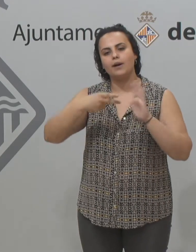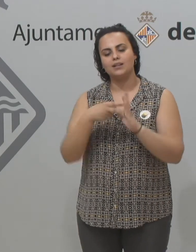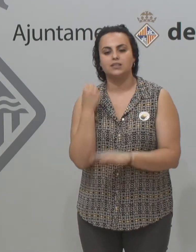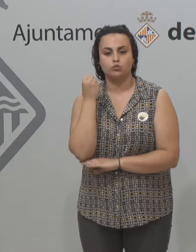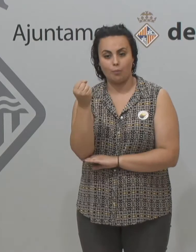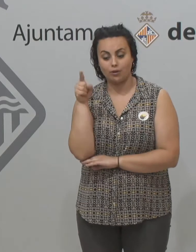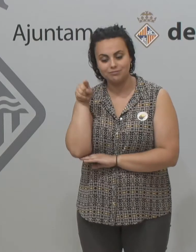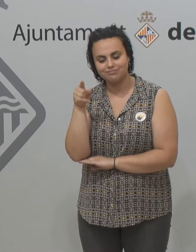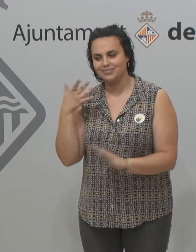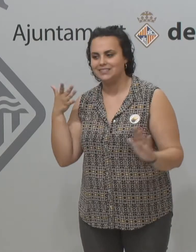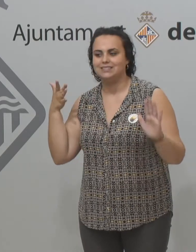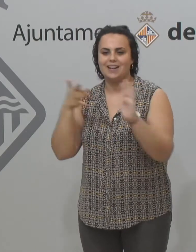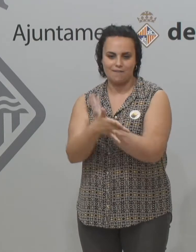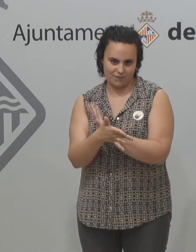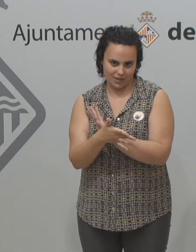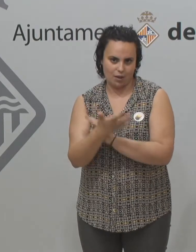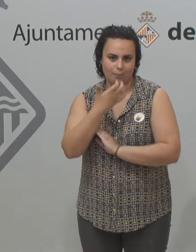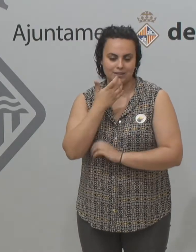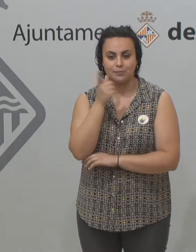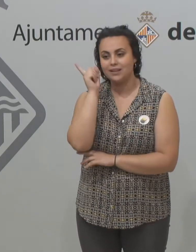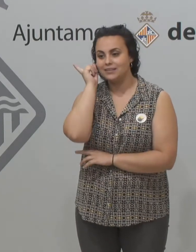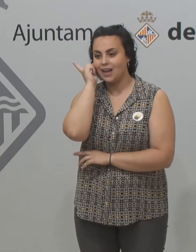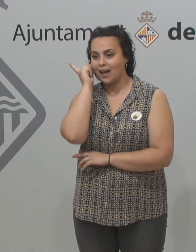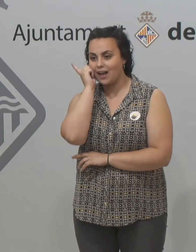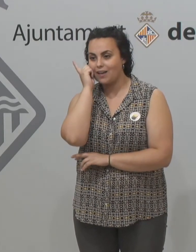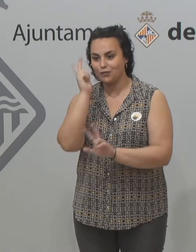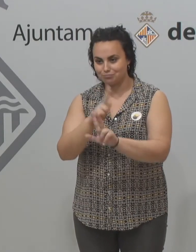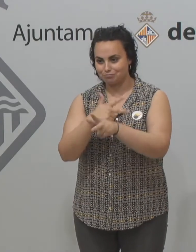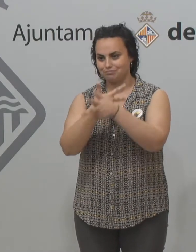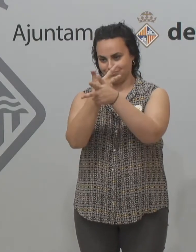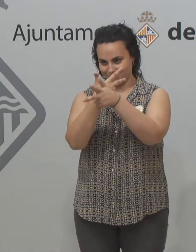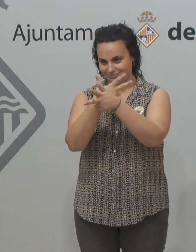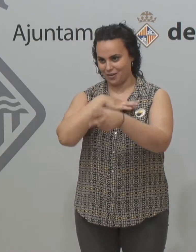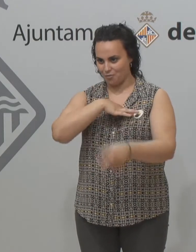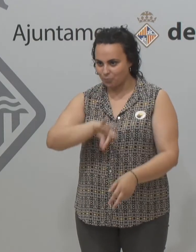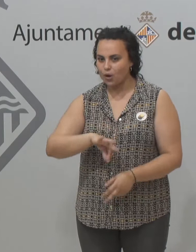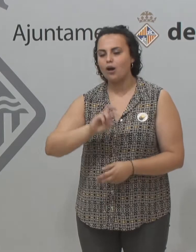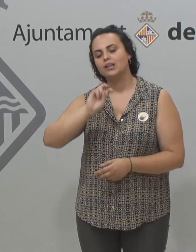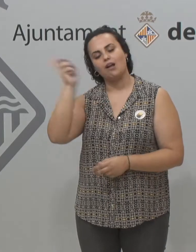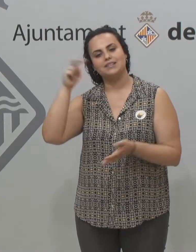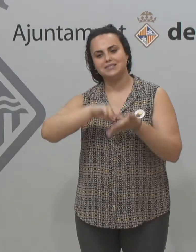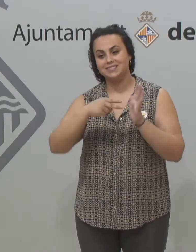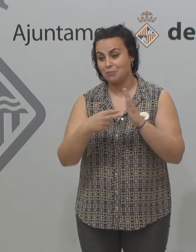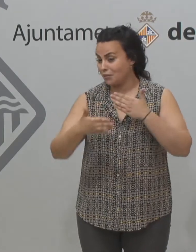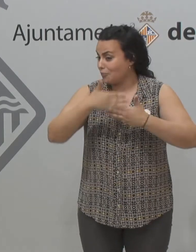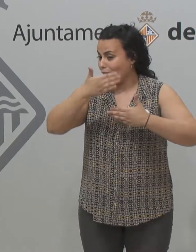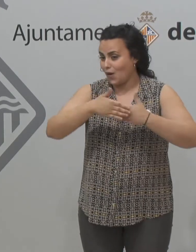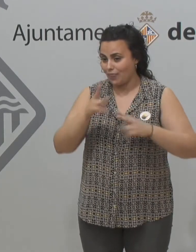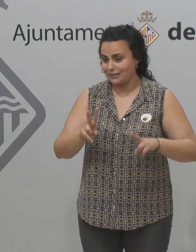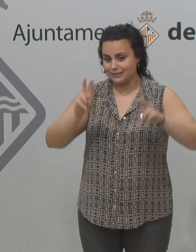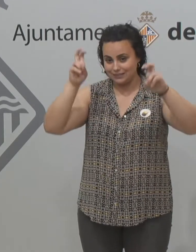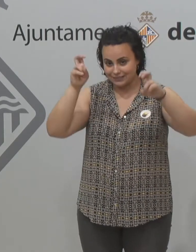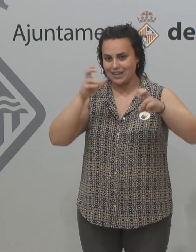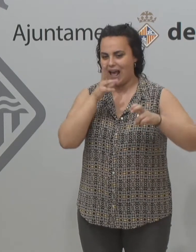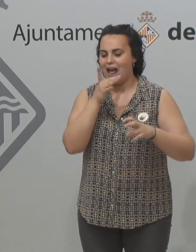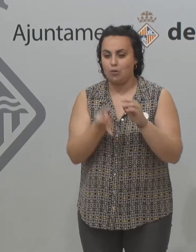de suport, parlem per exemple de telèfons de videotrucades i altres sistemes molt moderns que estan començant